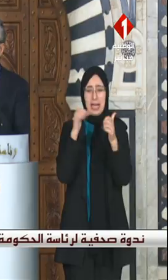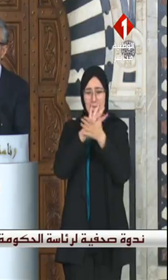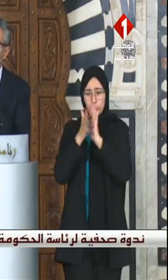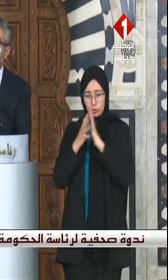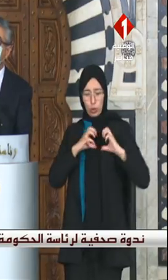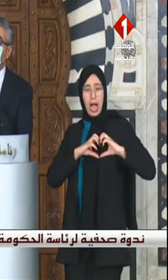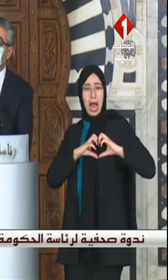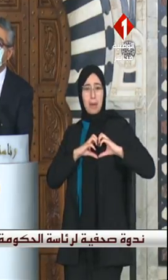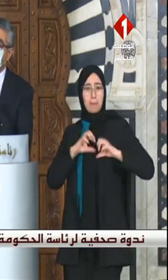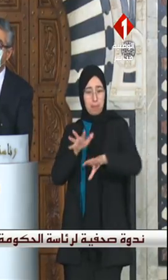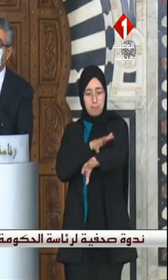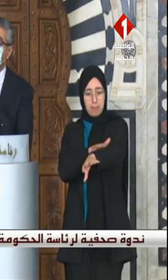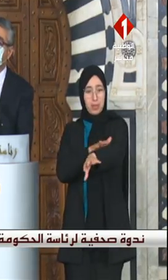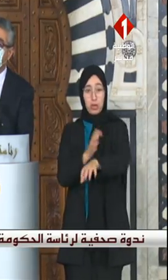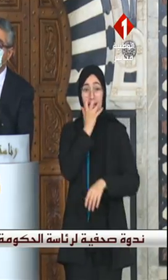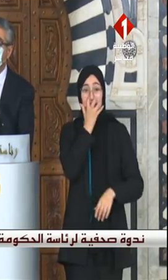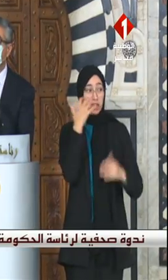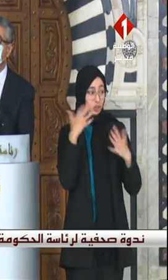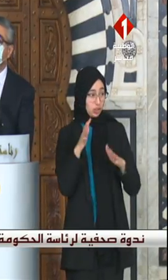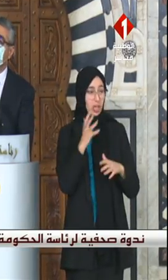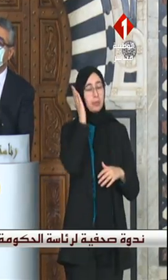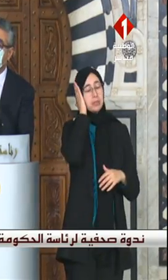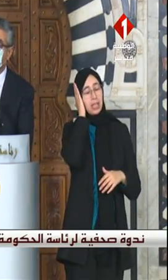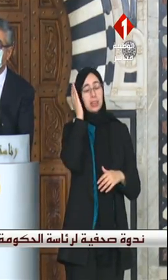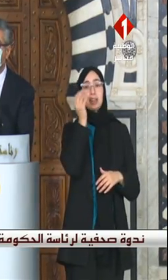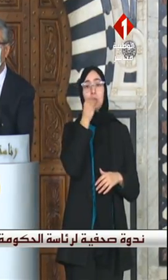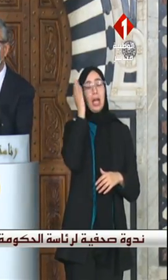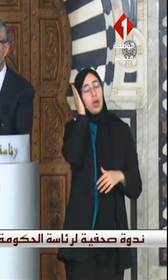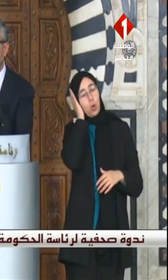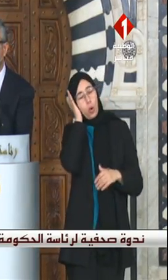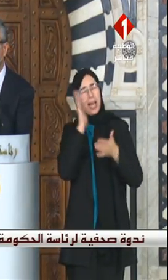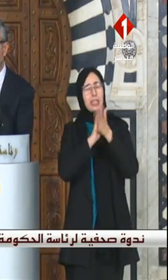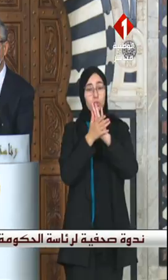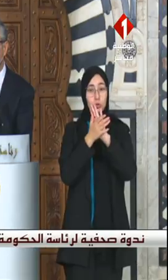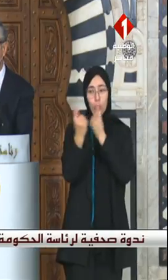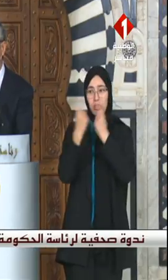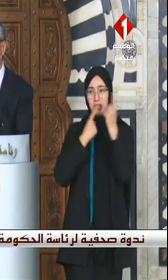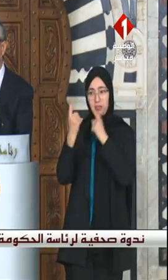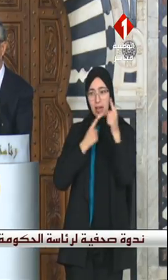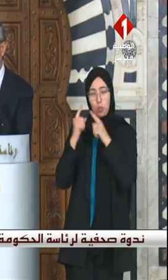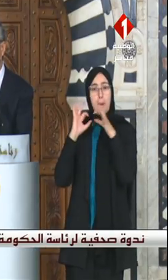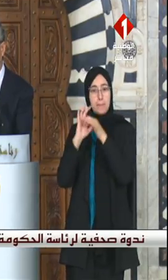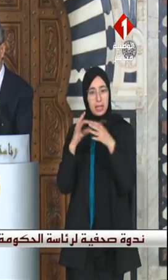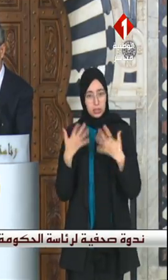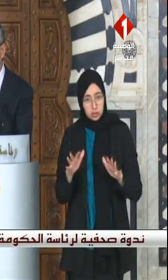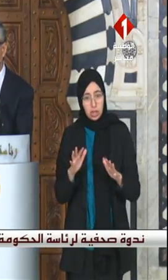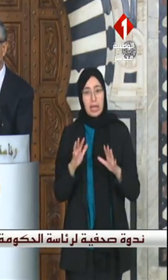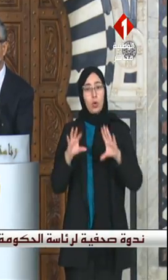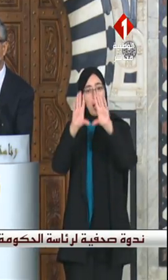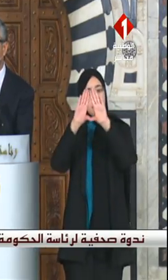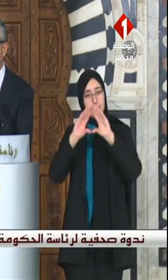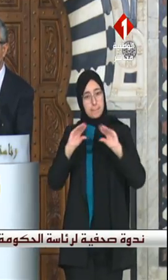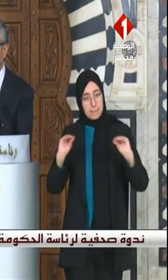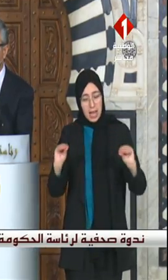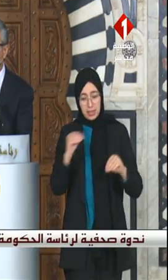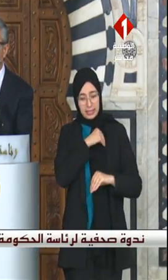والشرايين، وبطبيعة جمعية الإنعاش والتخدير وجمعية الإنعاش الطبي والجمعيات الكل. ومن ناحية العلاجية اطمنوا